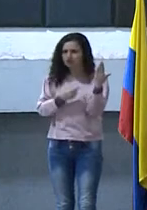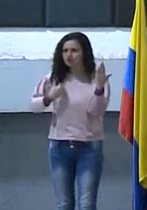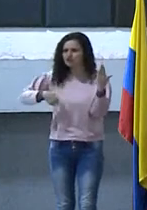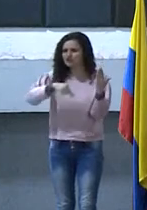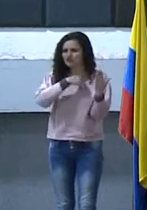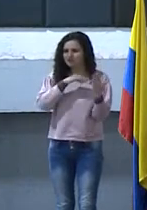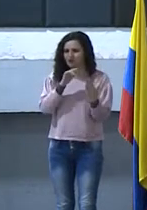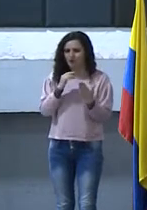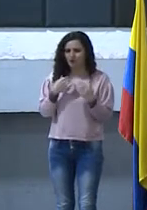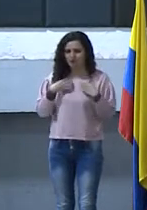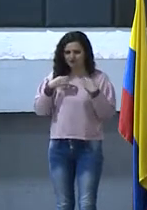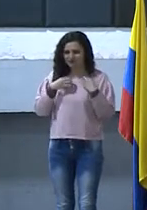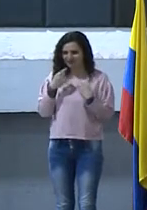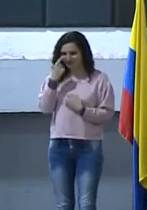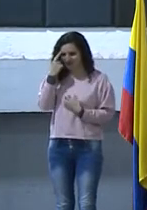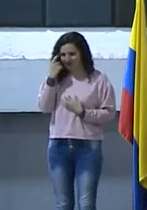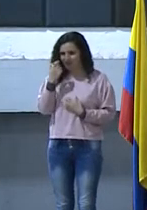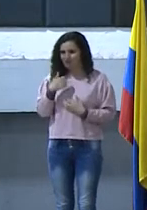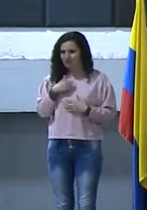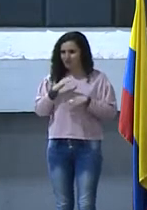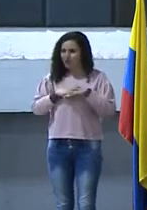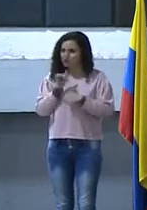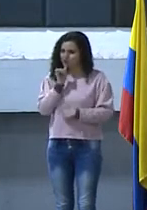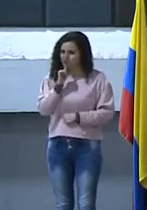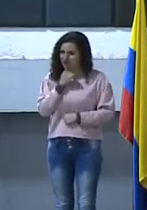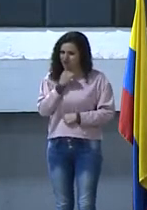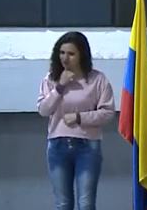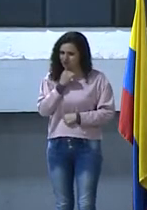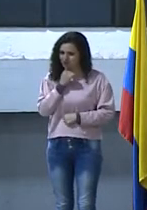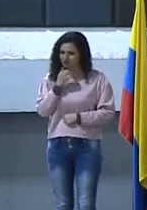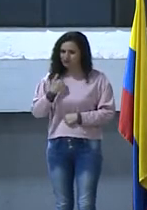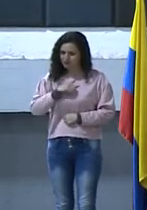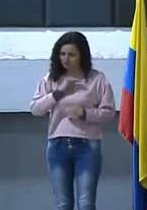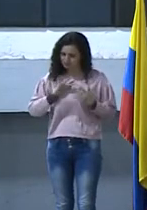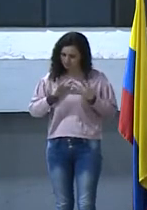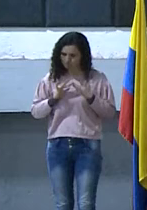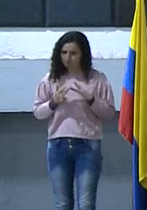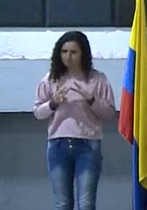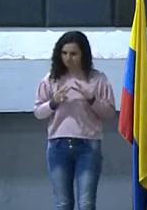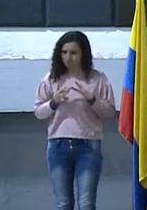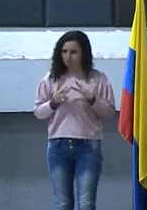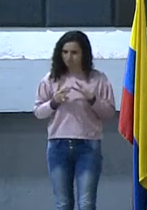luto estamos en duelo